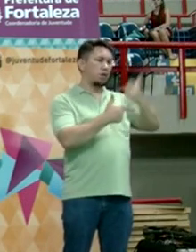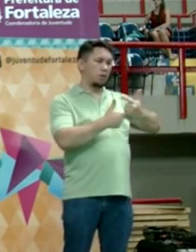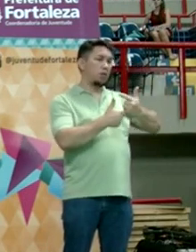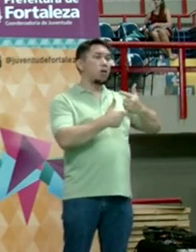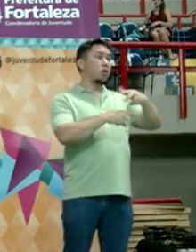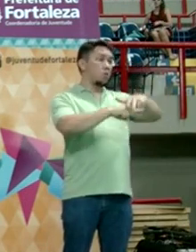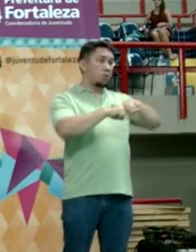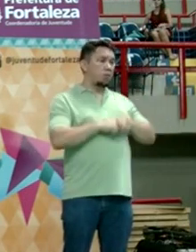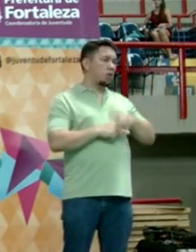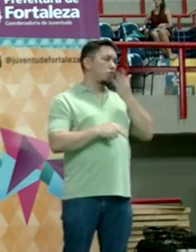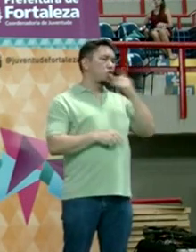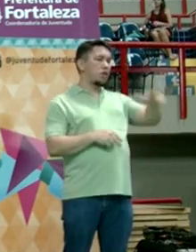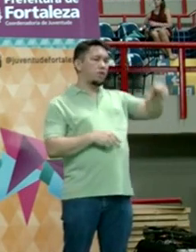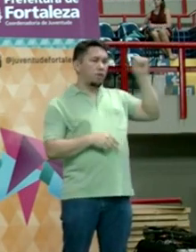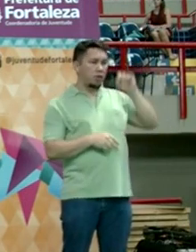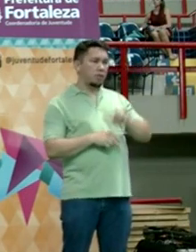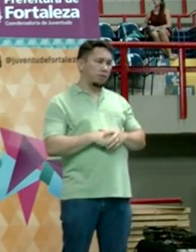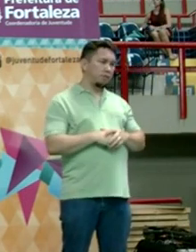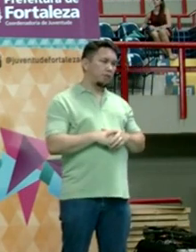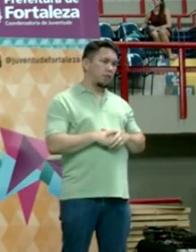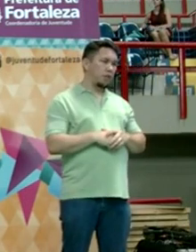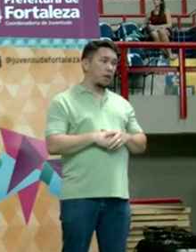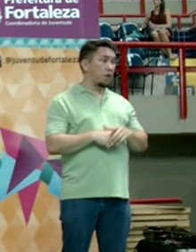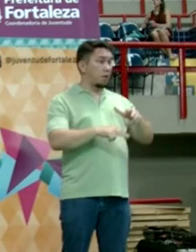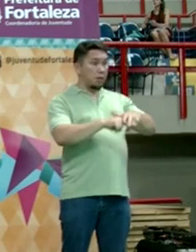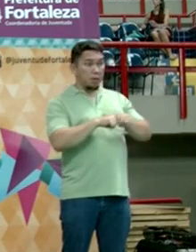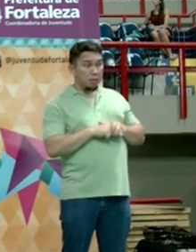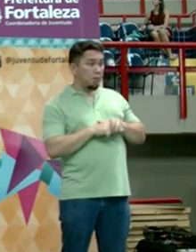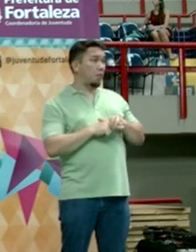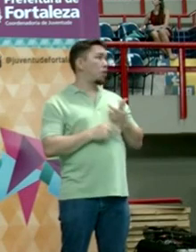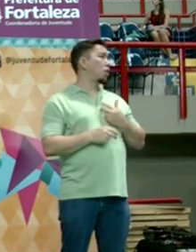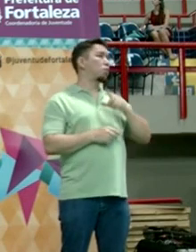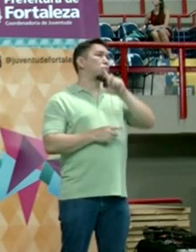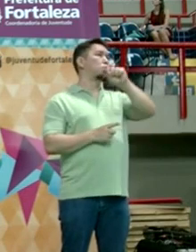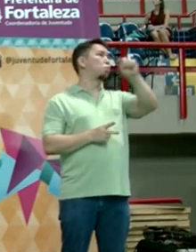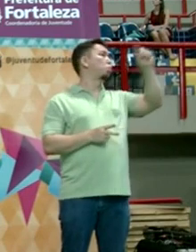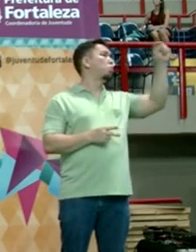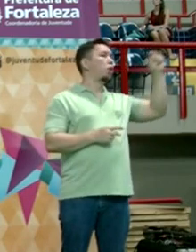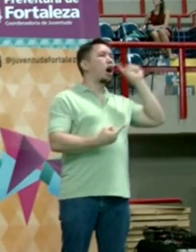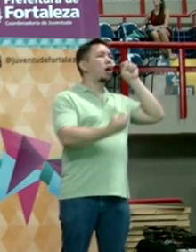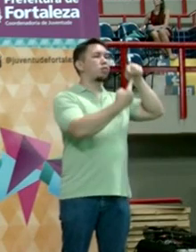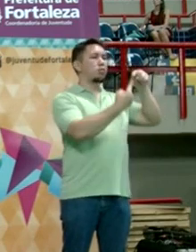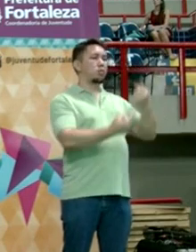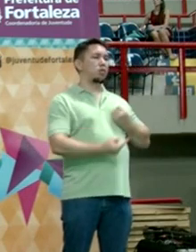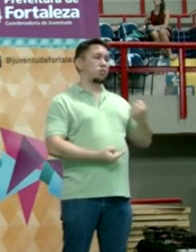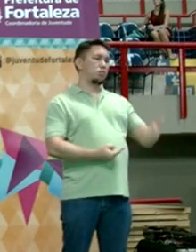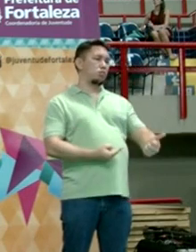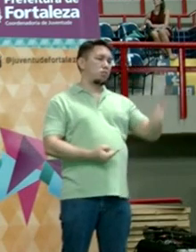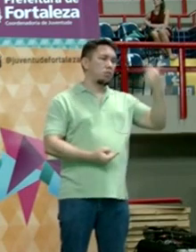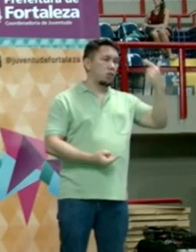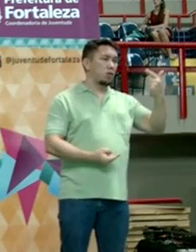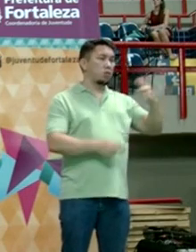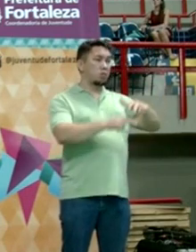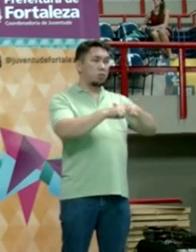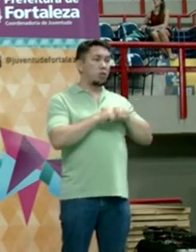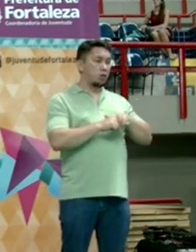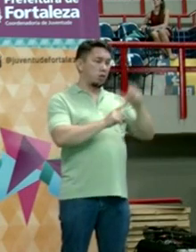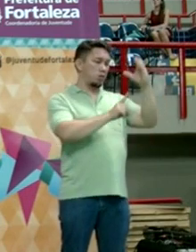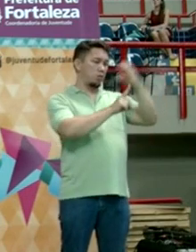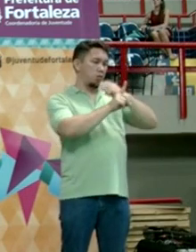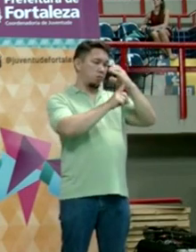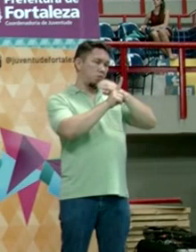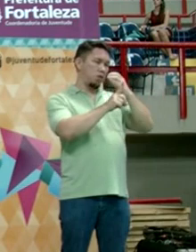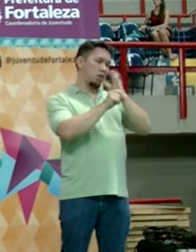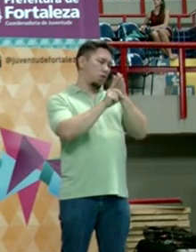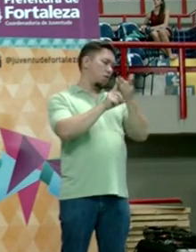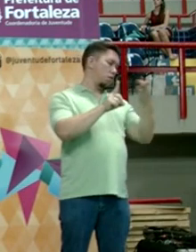foi escolhido. Por isso que ele foi escolhido. Por isso que tantas coisas têm o número 12. Exatamente. Por isso que o calendário tem